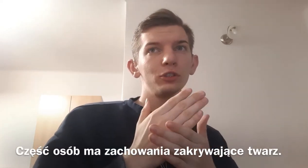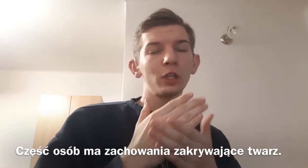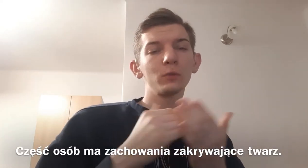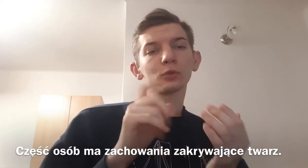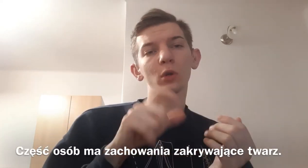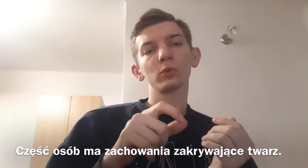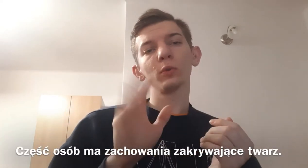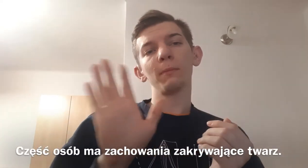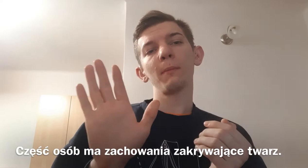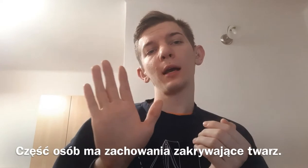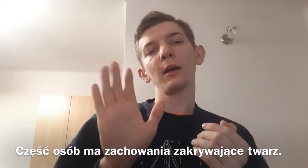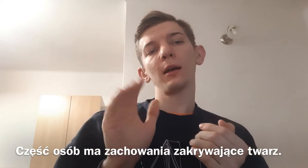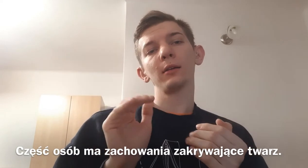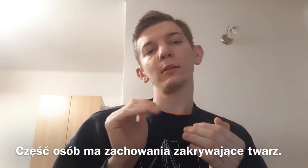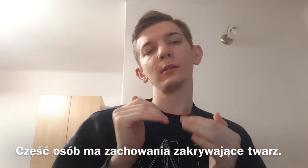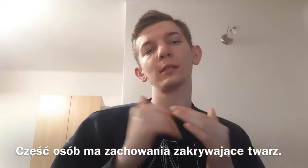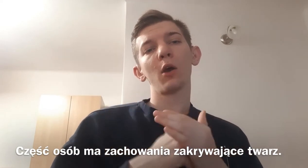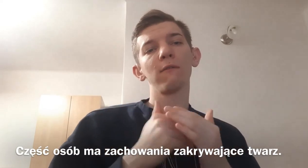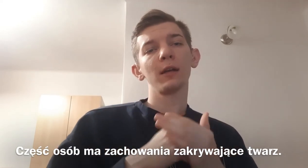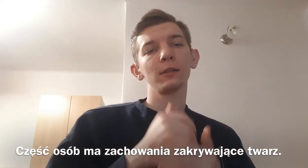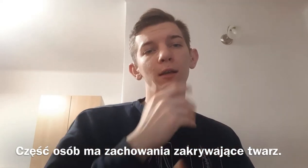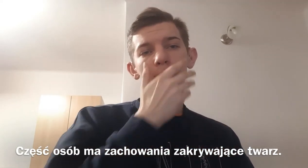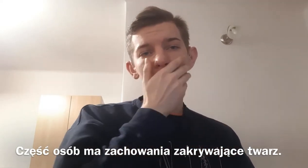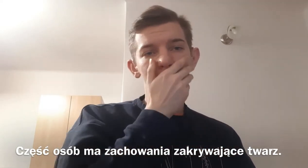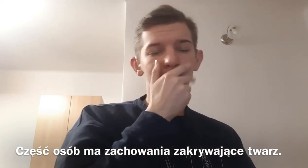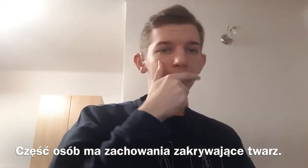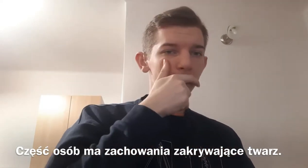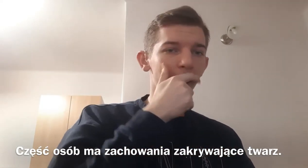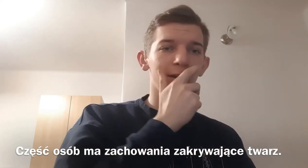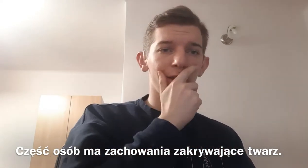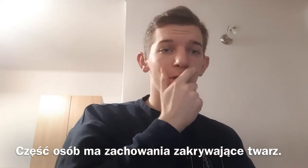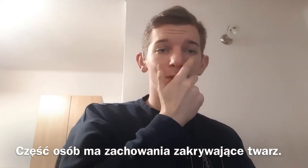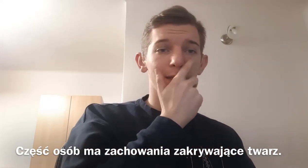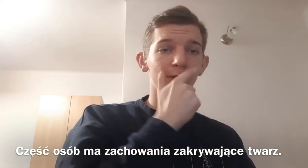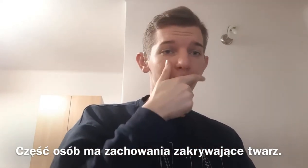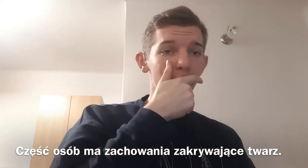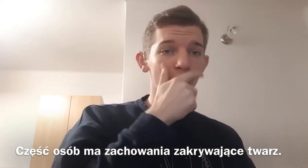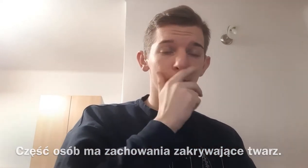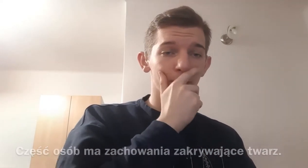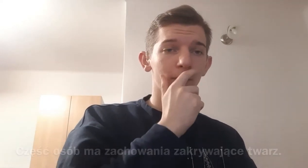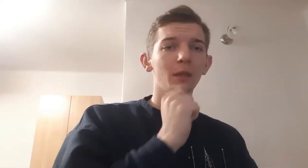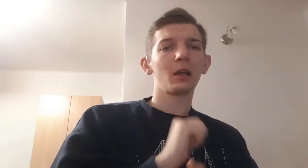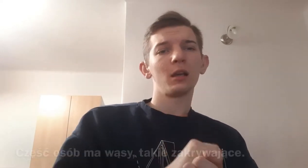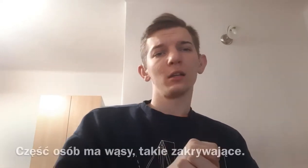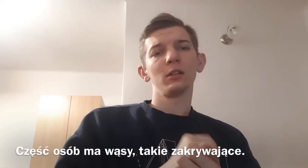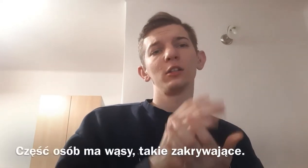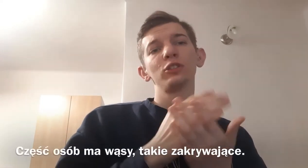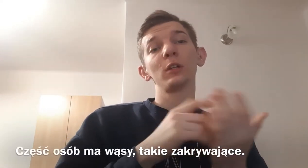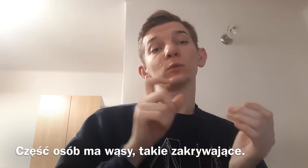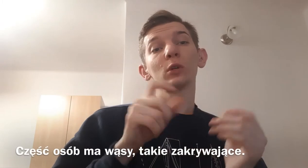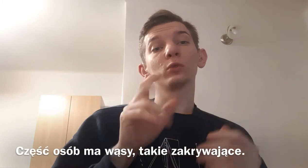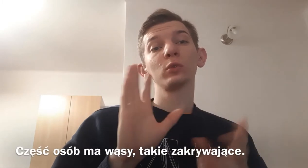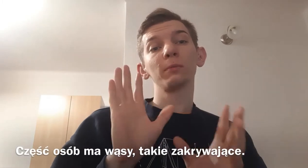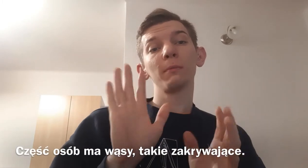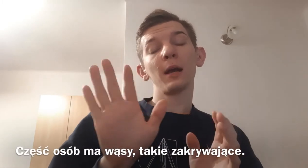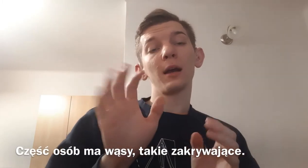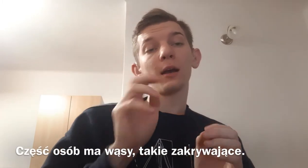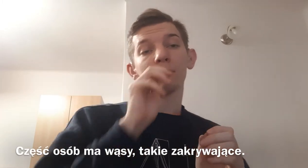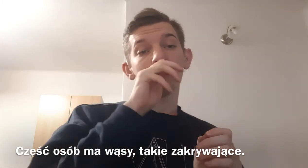Część osób ma zachowania zakrywające twarz. Część osób ma